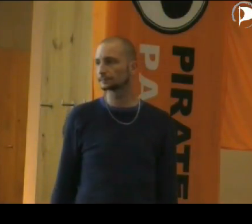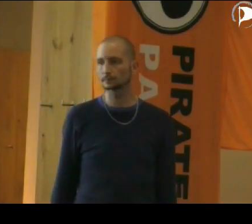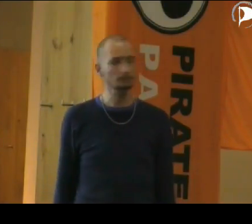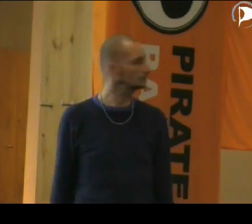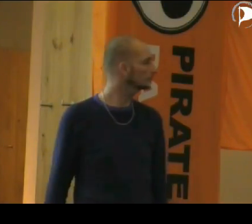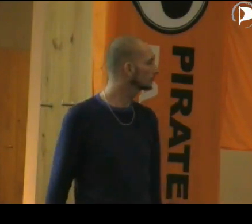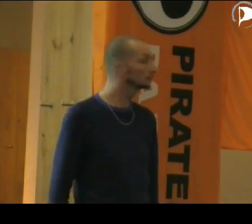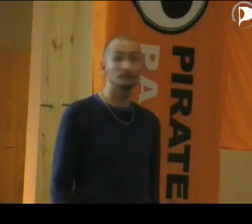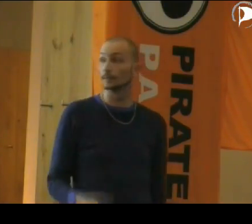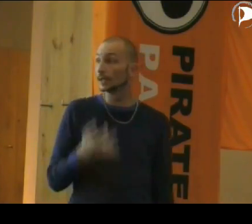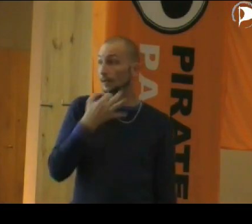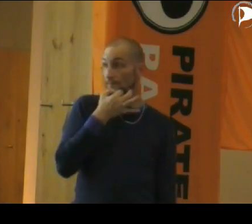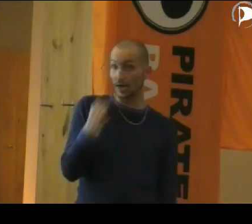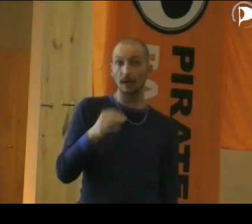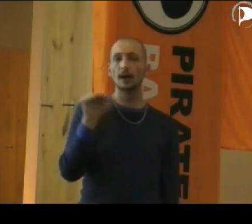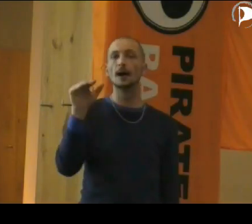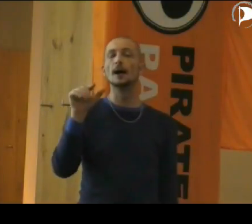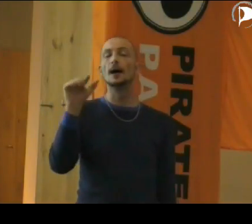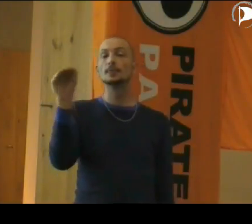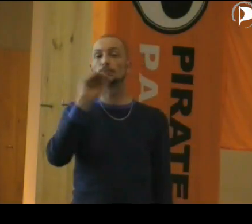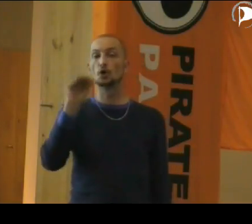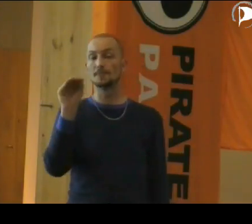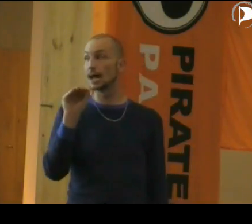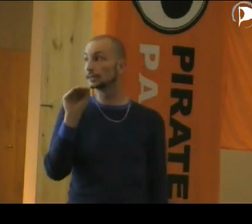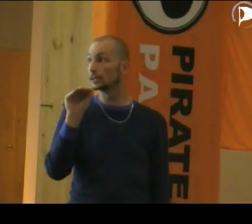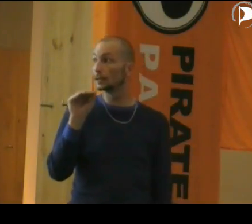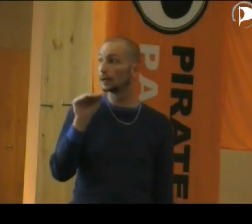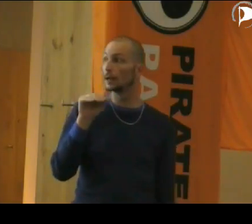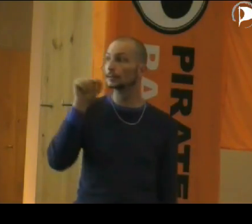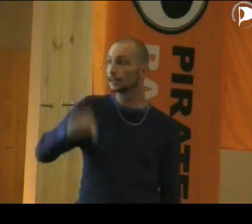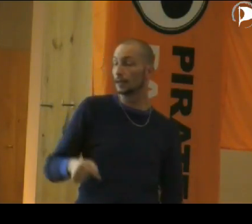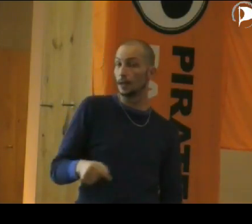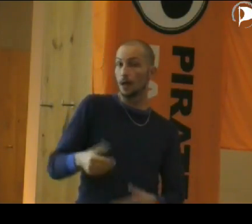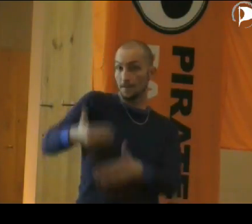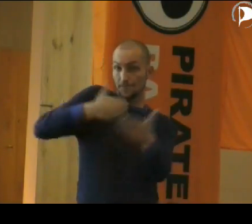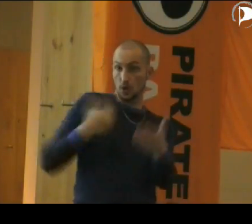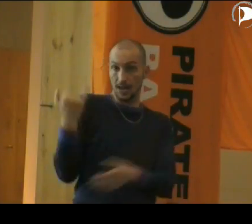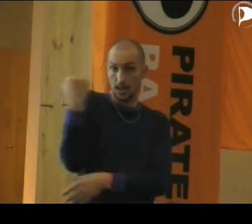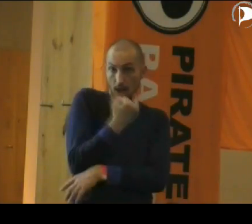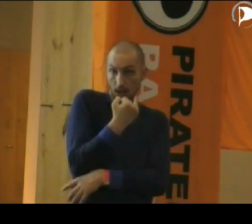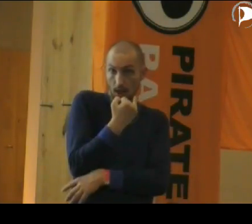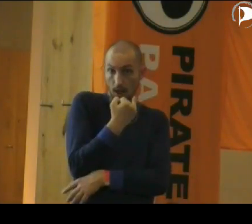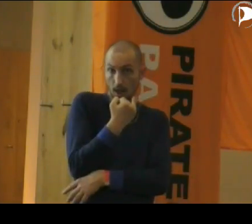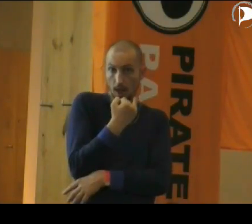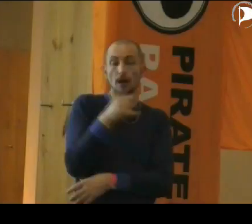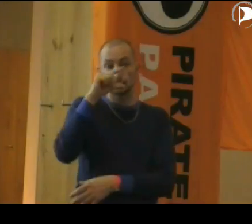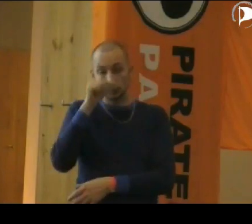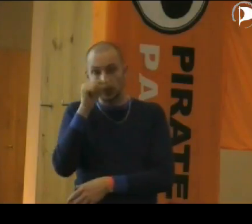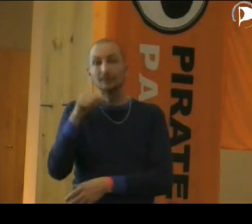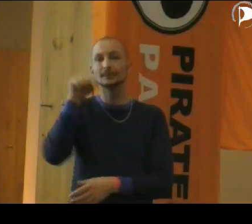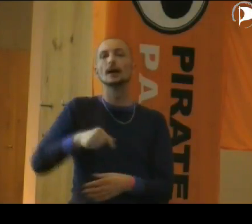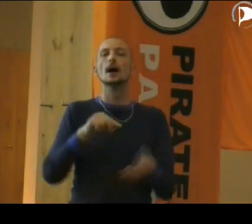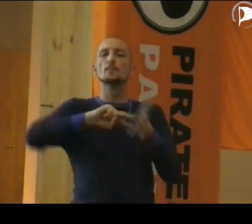ja ich habe das mal mit thomas binn du warst vor dem jahr mit wer bei uns das leben bzw stuttgart politischen geschäftsführer